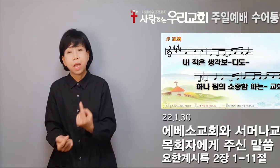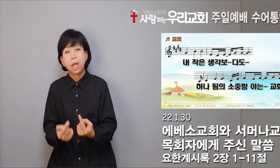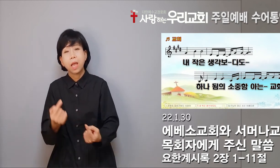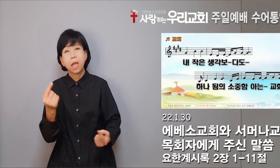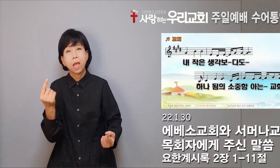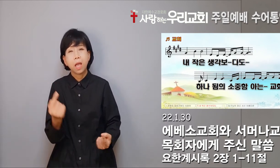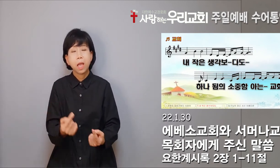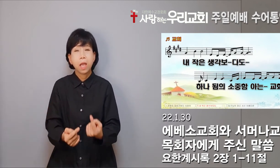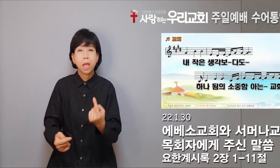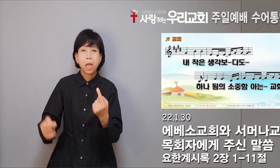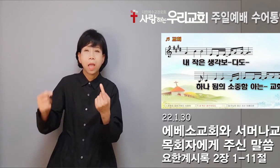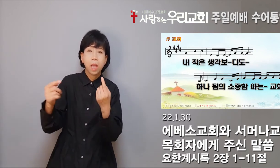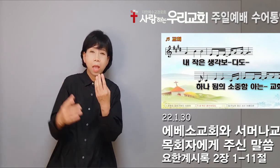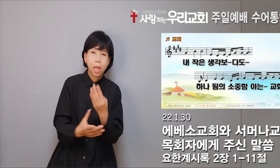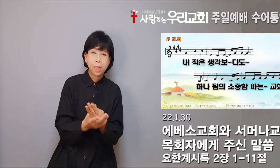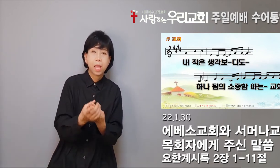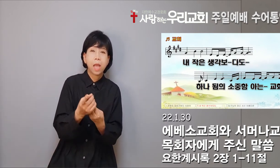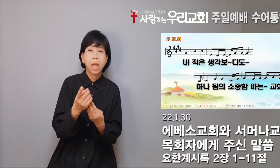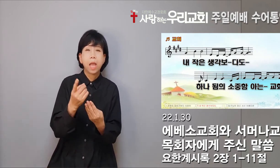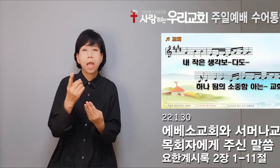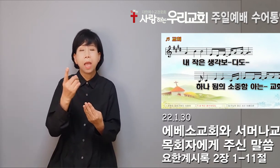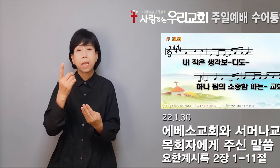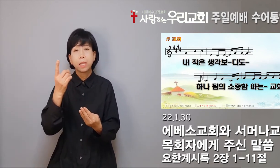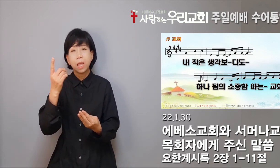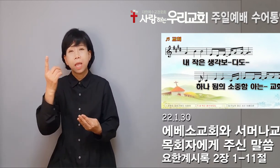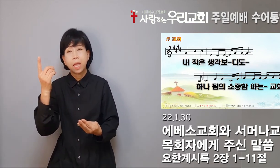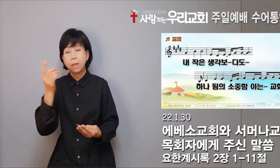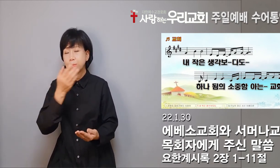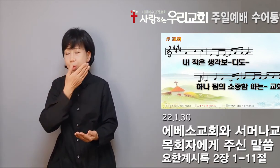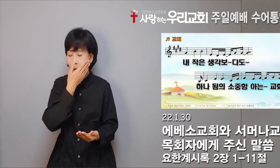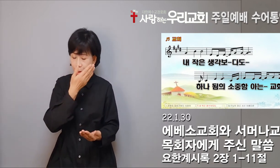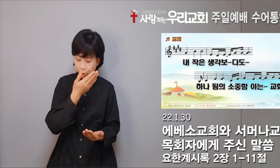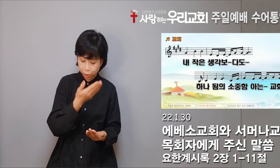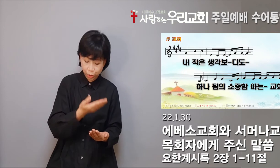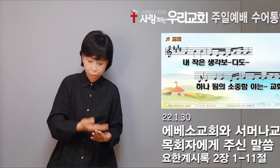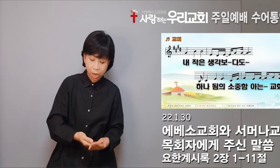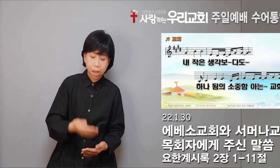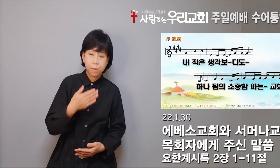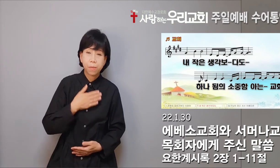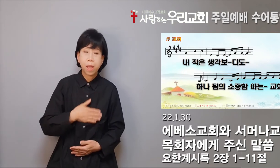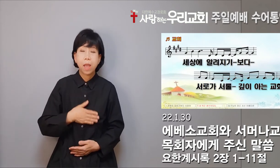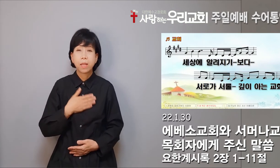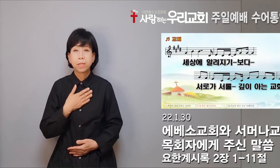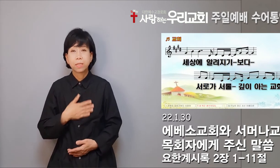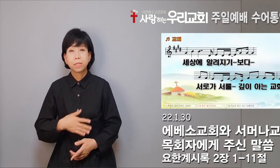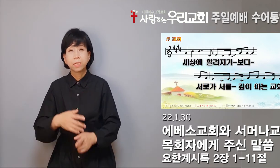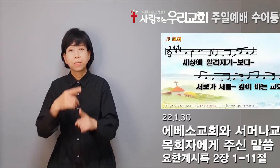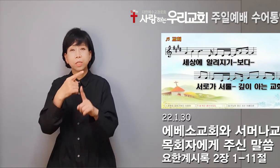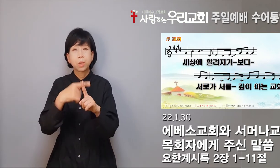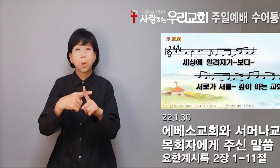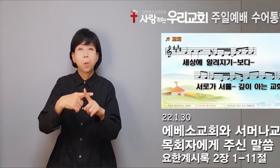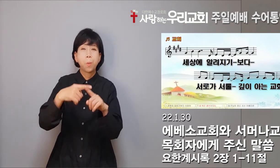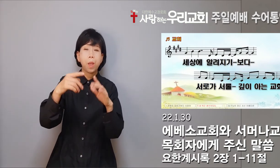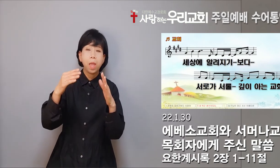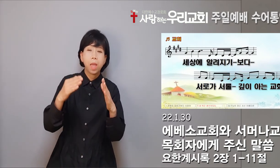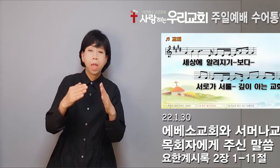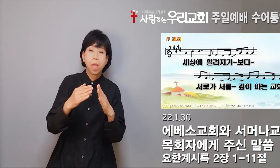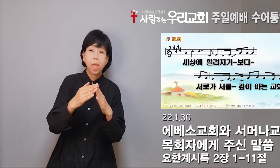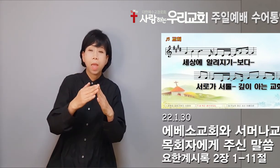생각보다도 하나 됨에 소중함 아는 교회